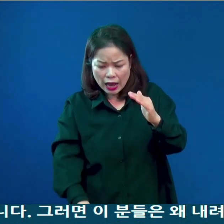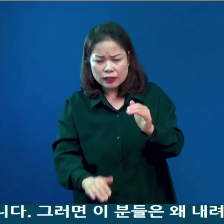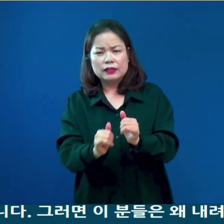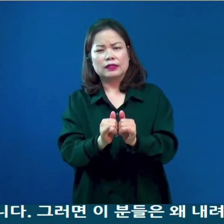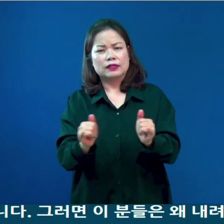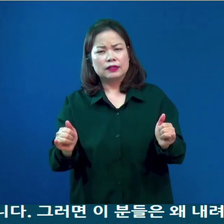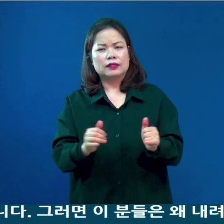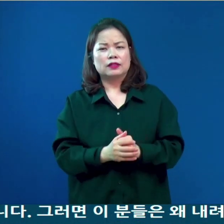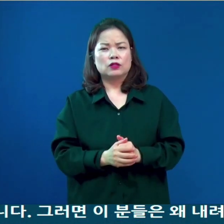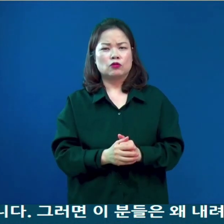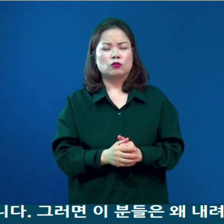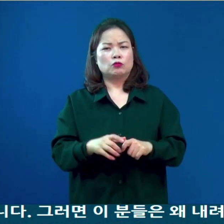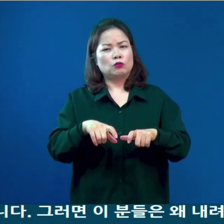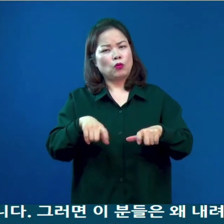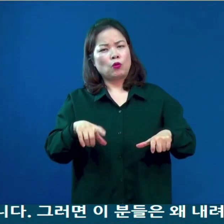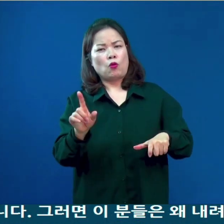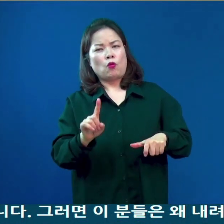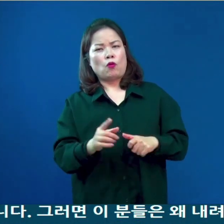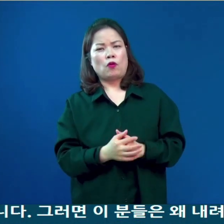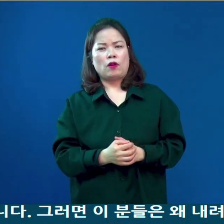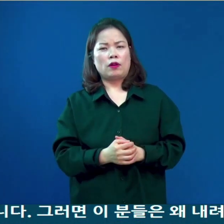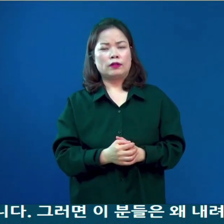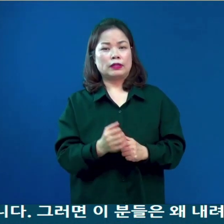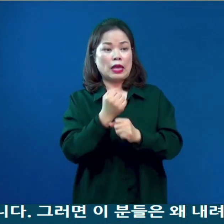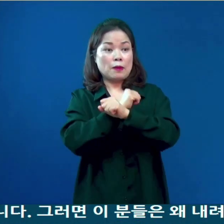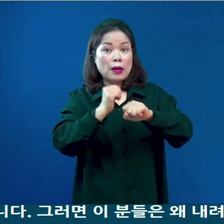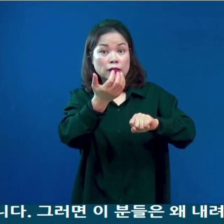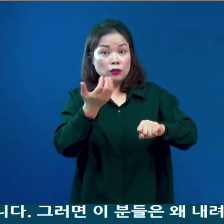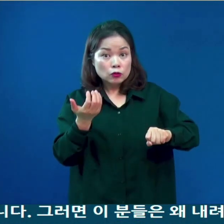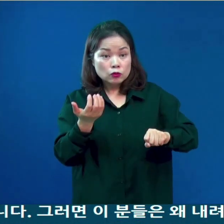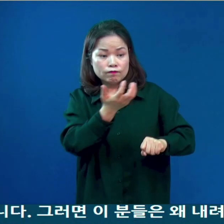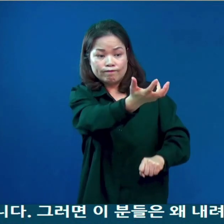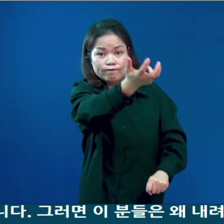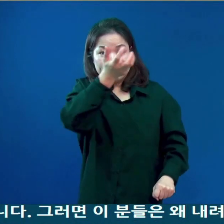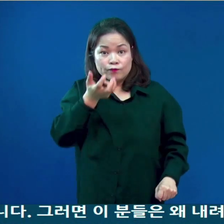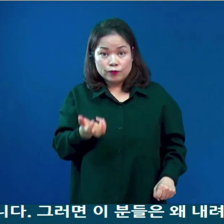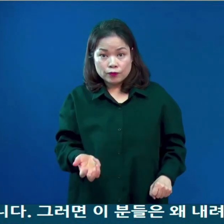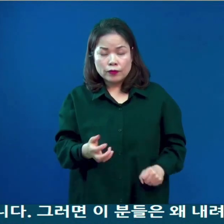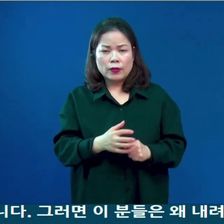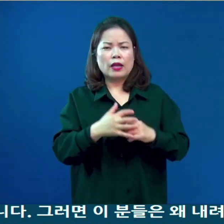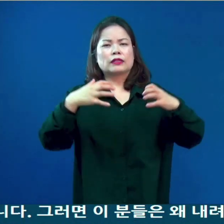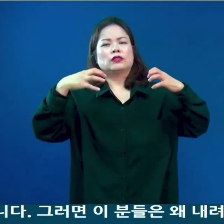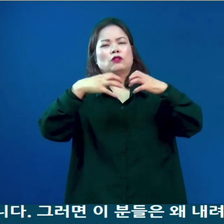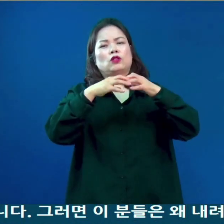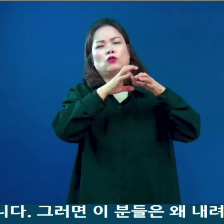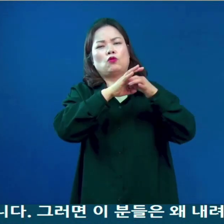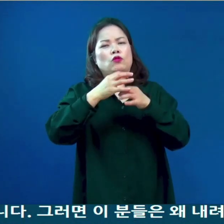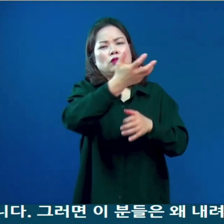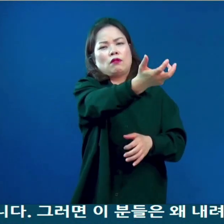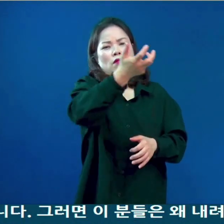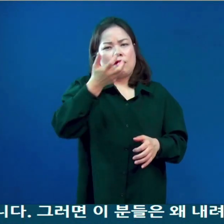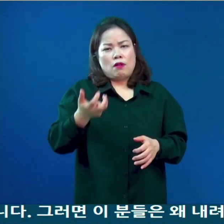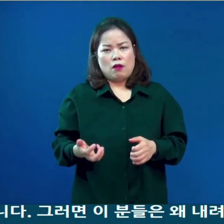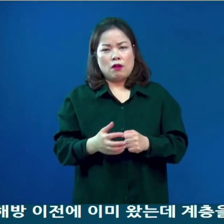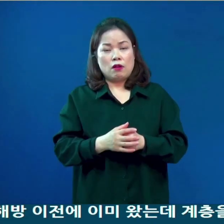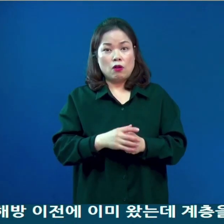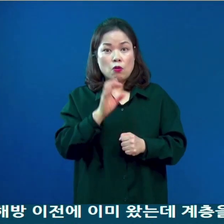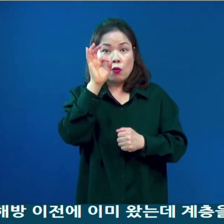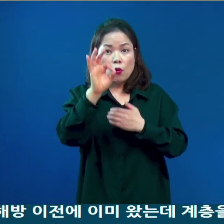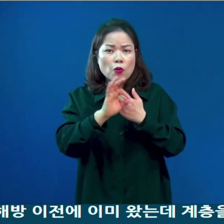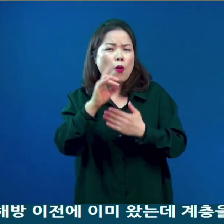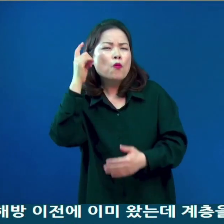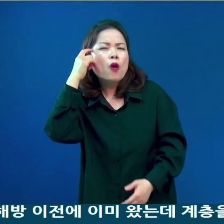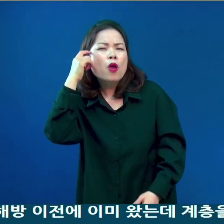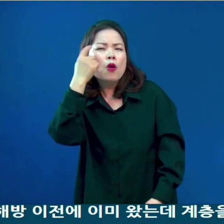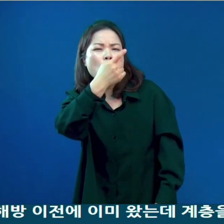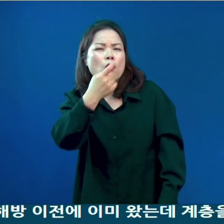하층민들은 주로 언제 오냐면 해방 이전에도 많이 왔었고 그 다음에 전쟁을 통해서 많이 왔습니다. 여기 보면 왜